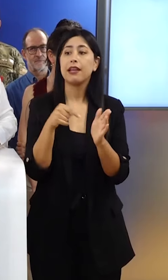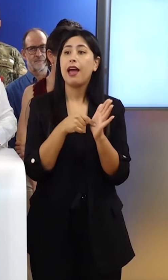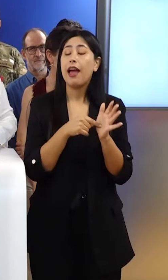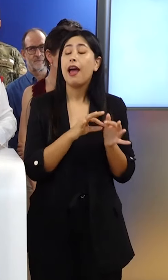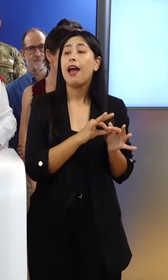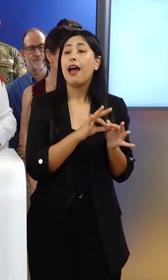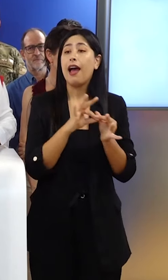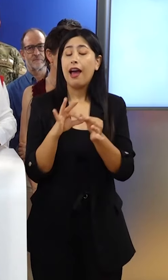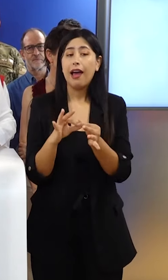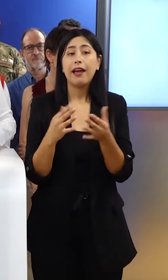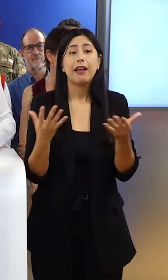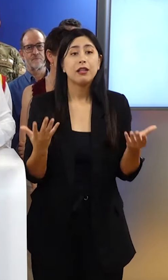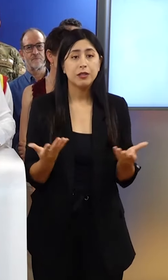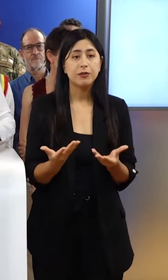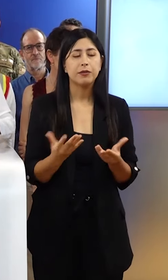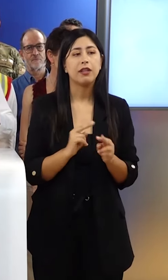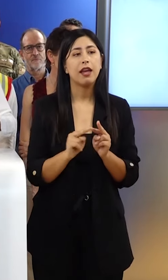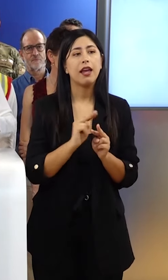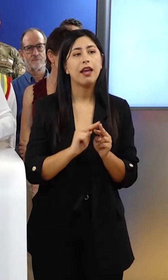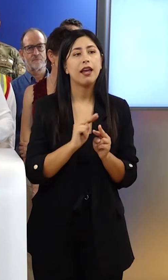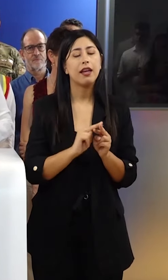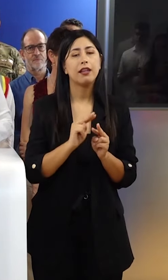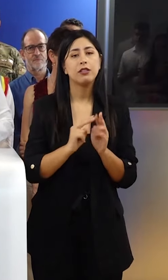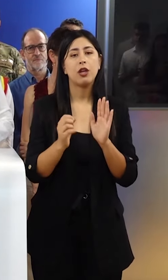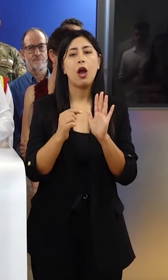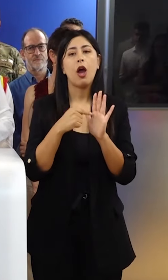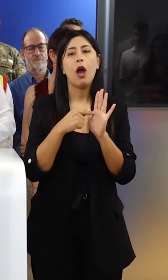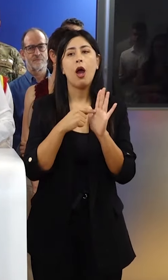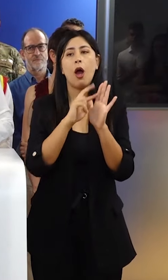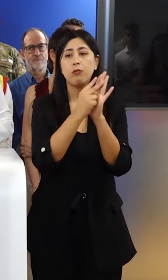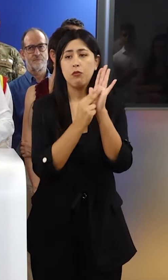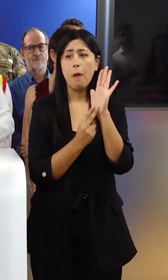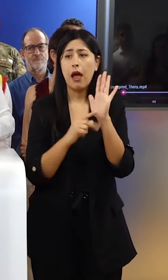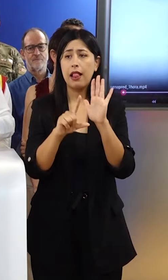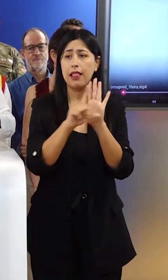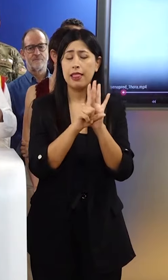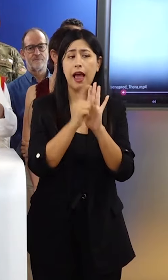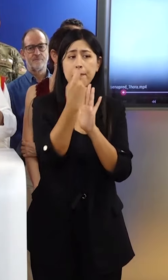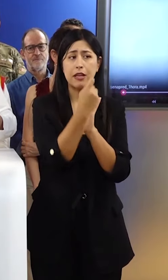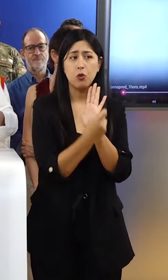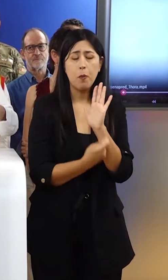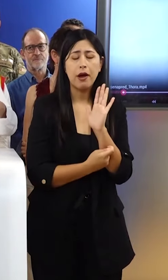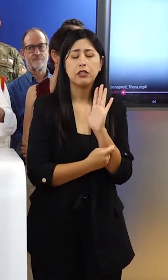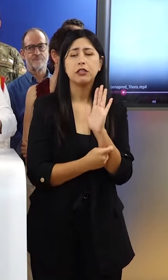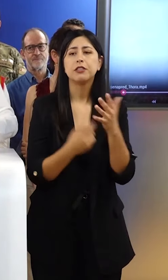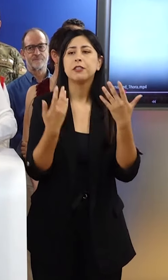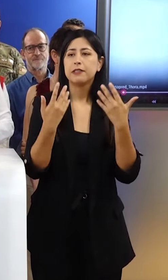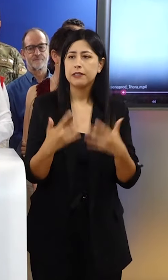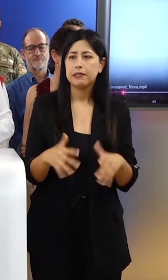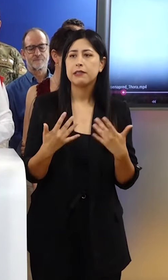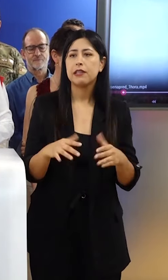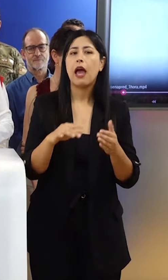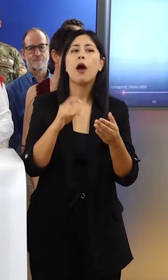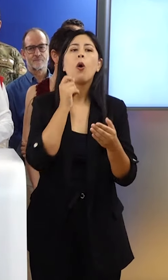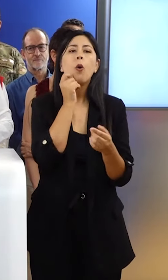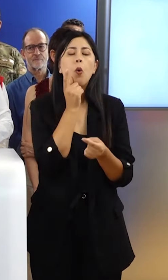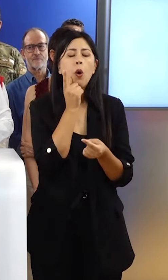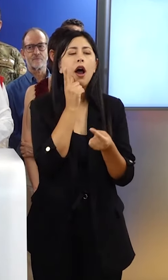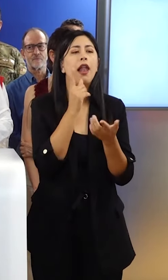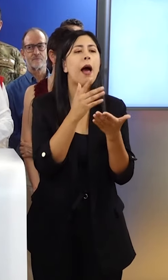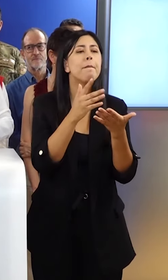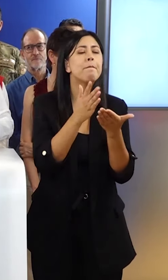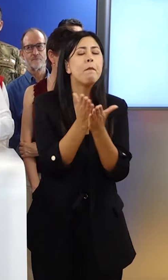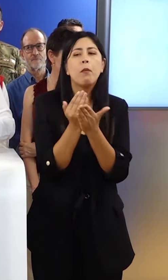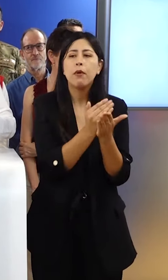eh se estableció eh En el articulado mismo de la ley de presupuesto eh los mecanismos para coordinar tanto las ayudas